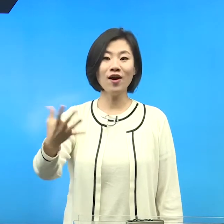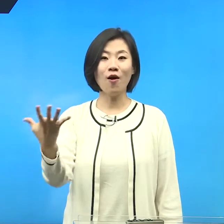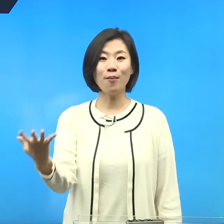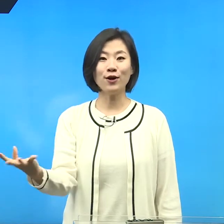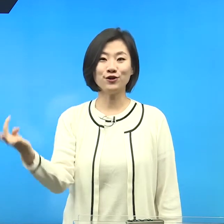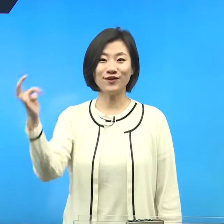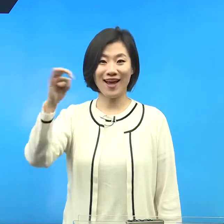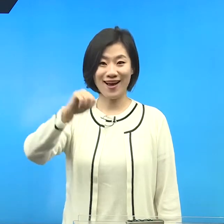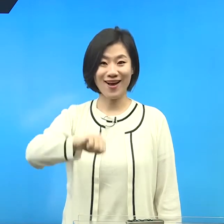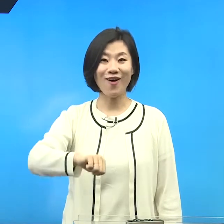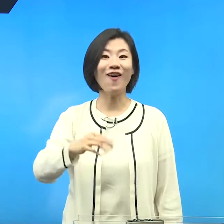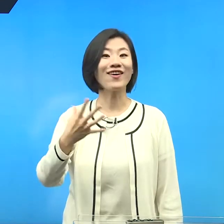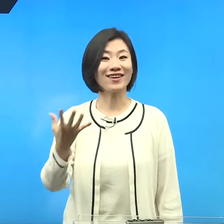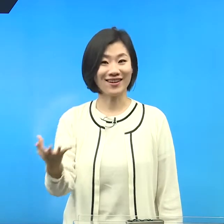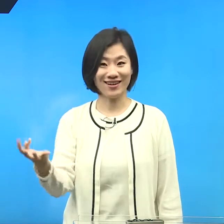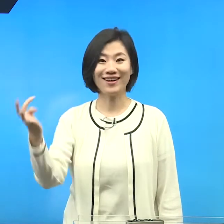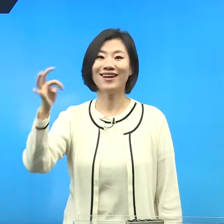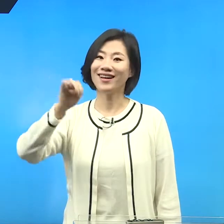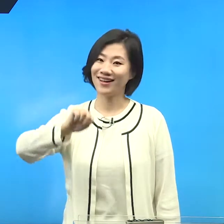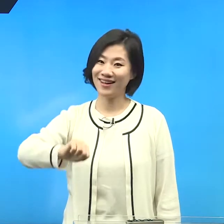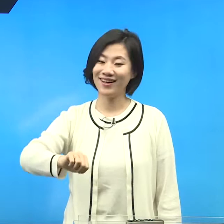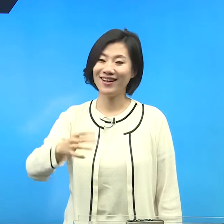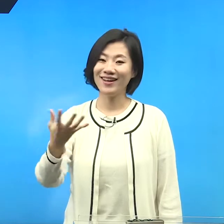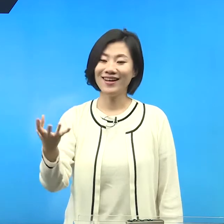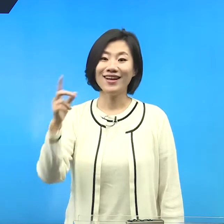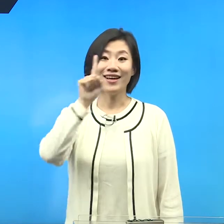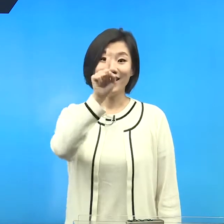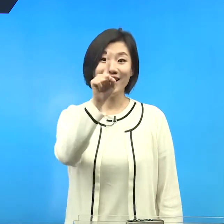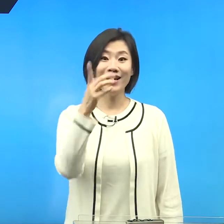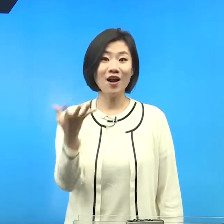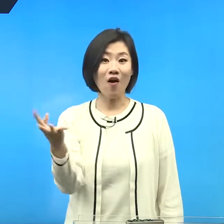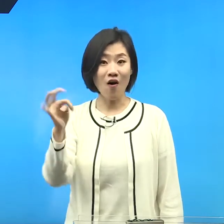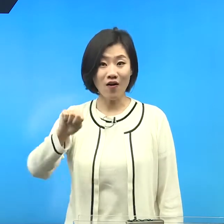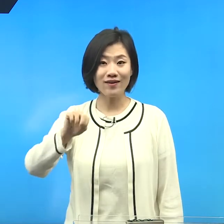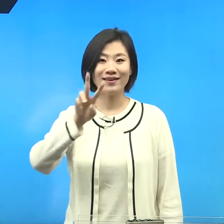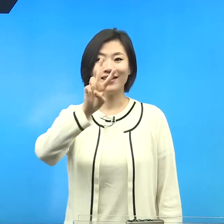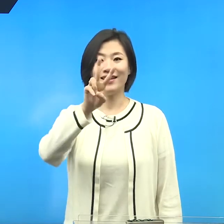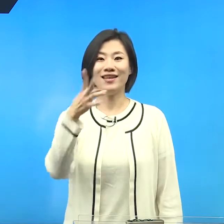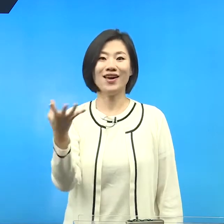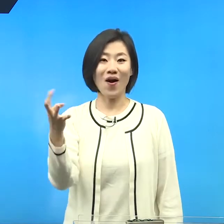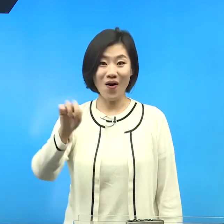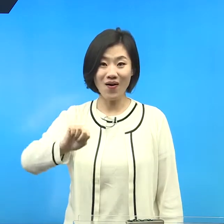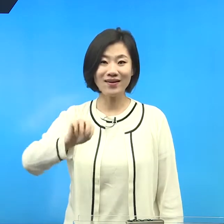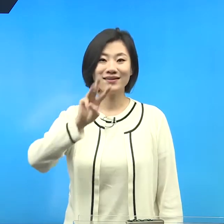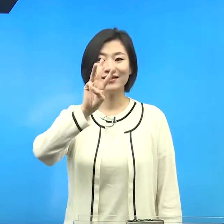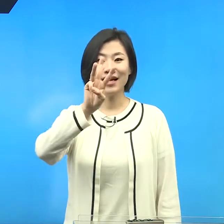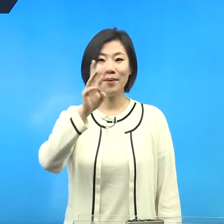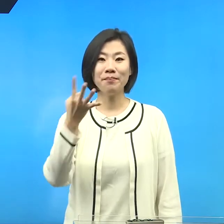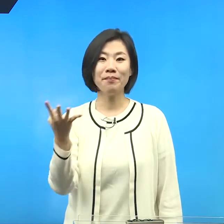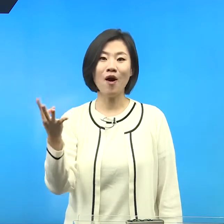접어주면서 엎어준다. 억. 1억, 2억, 3억.